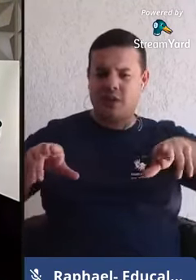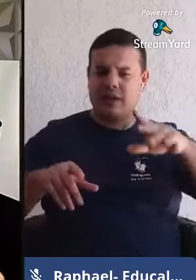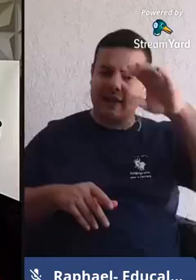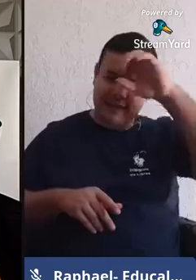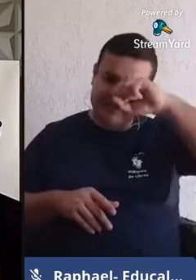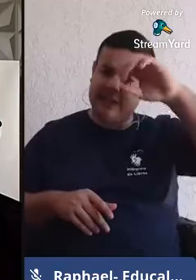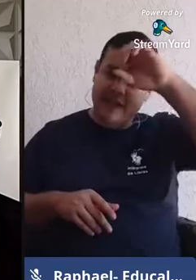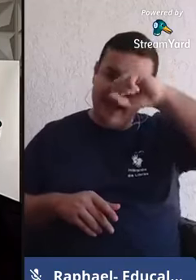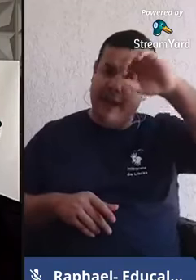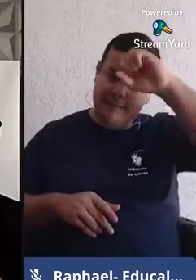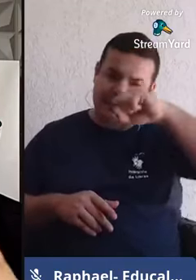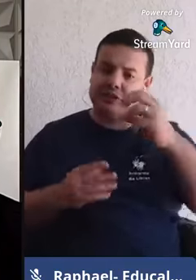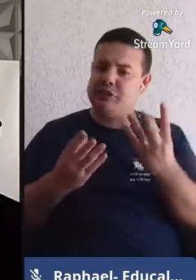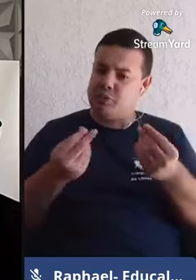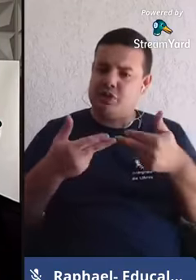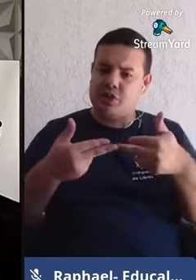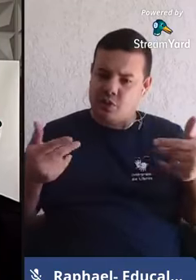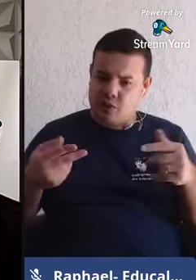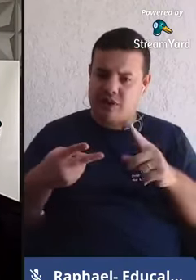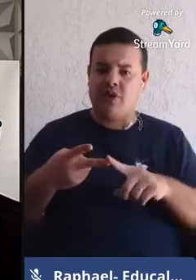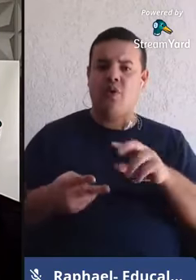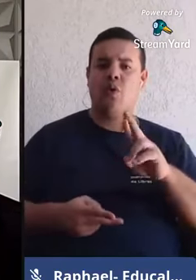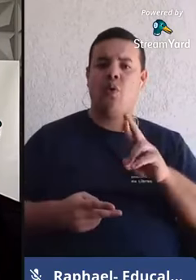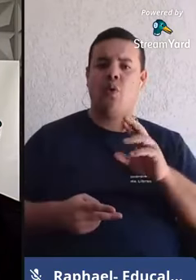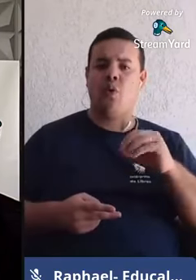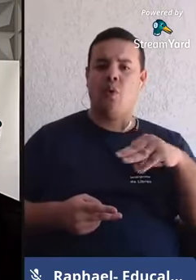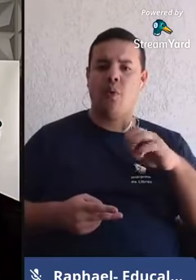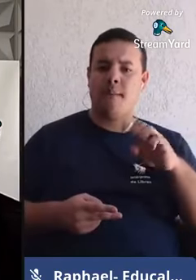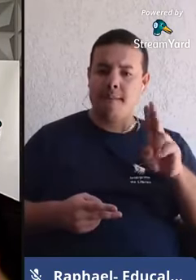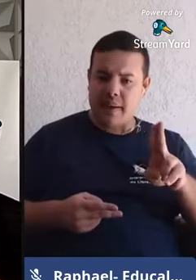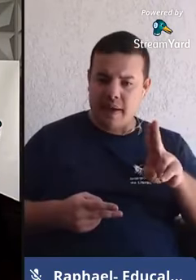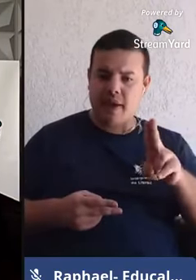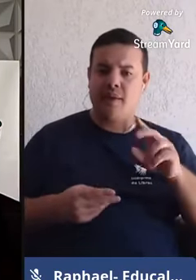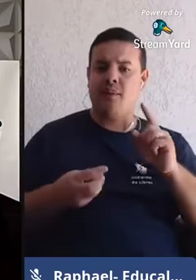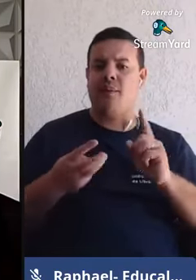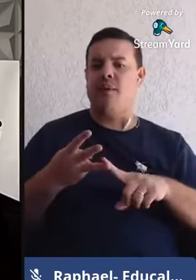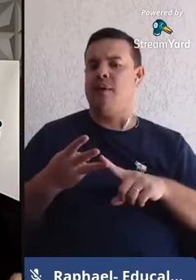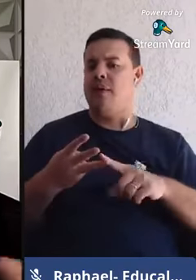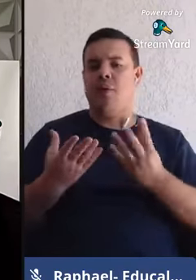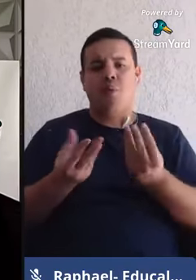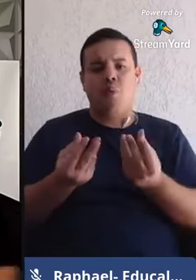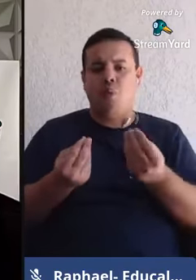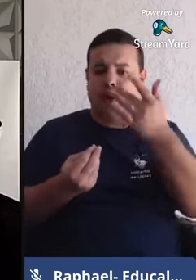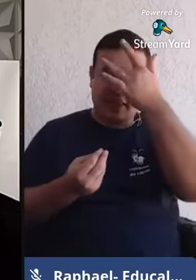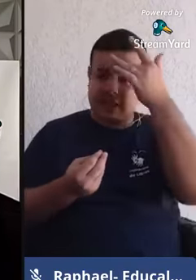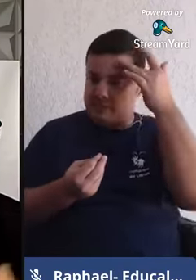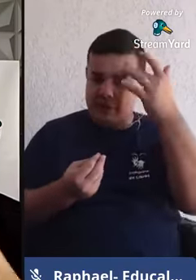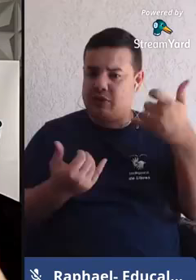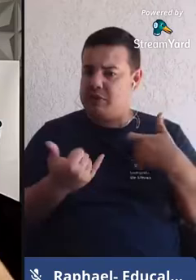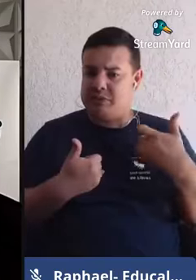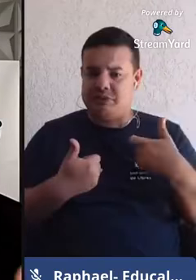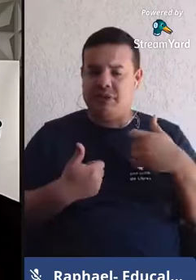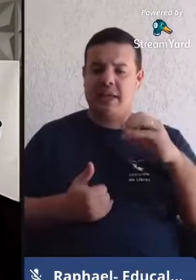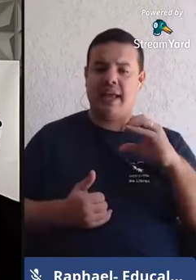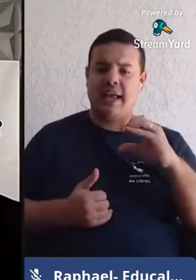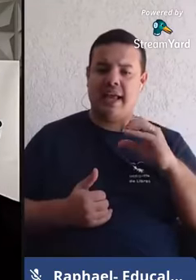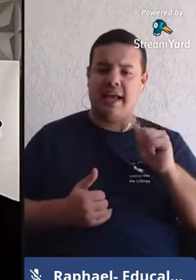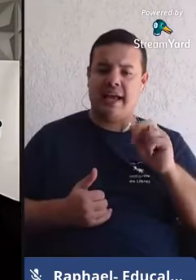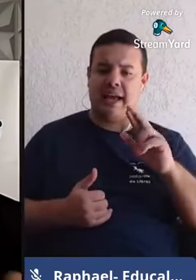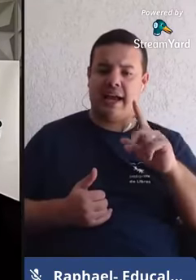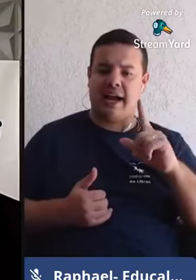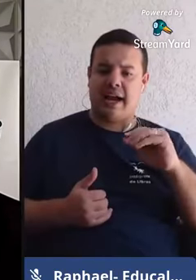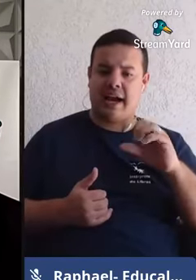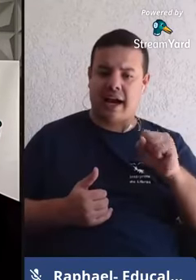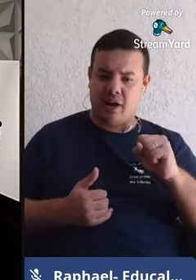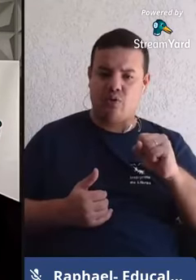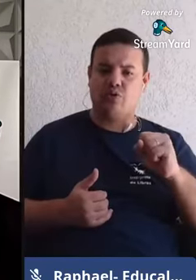gente. Steven Dubner, Romeu Sasaki, muita gente me ensinou naquela ocasião, Carlos Per, o que era o universo da pessoa com